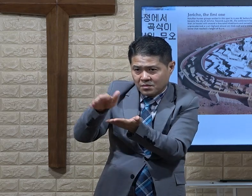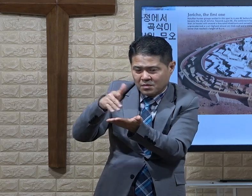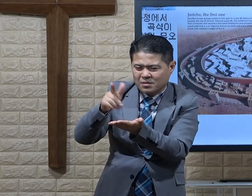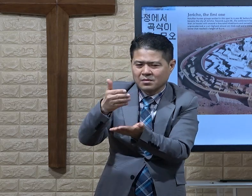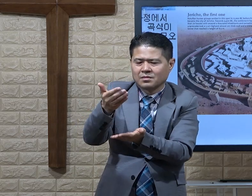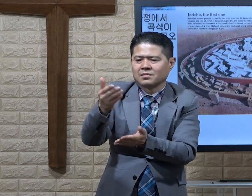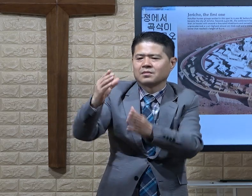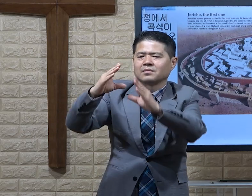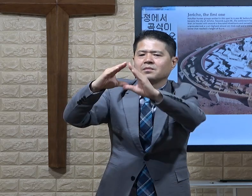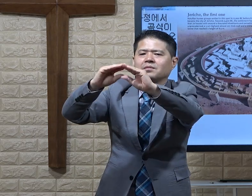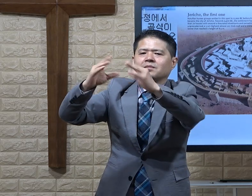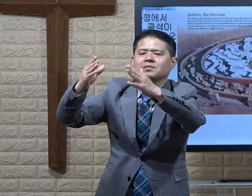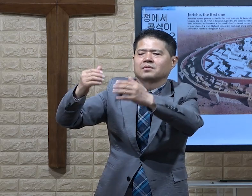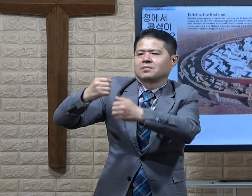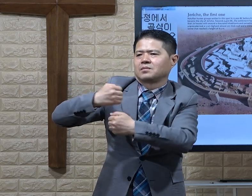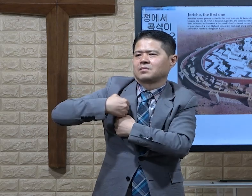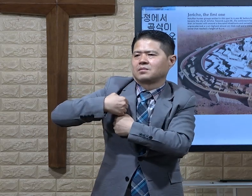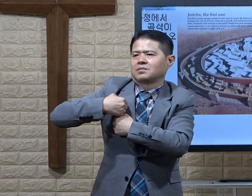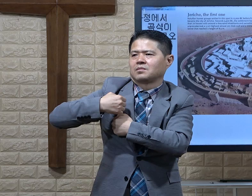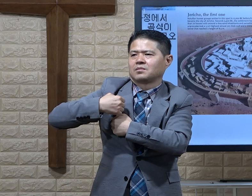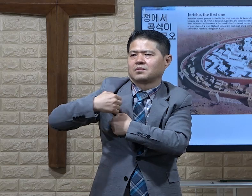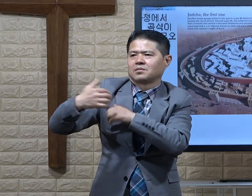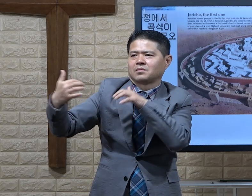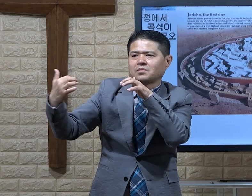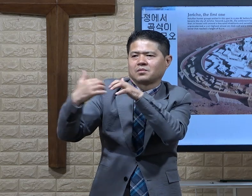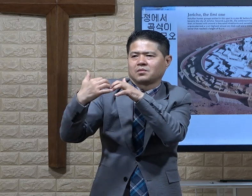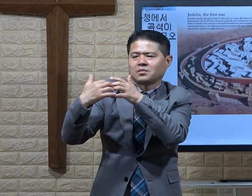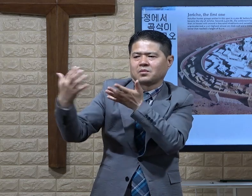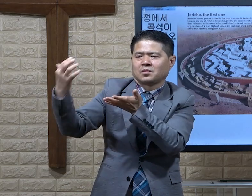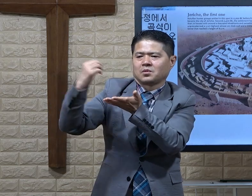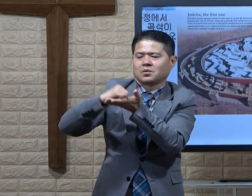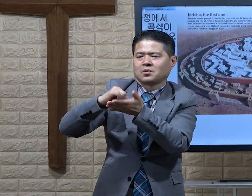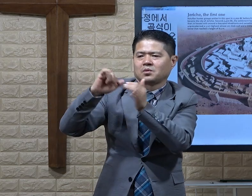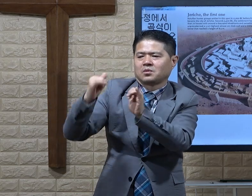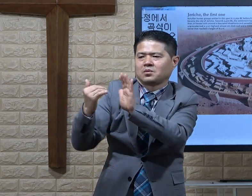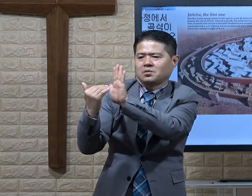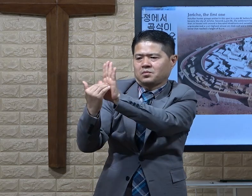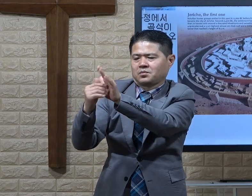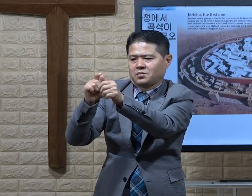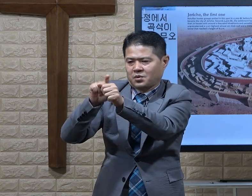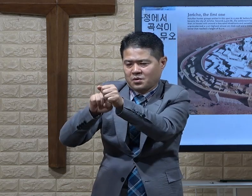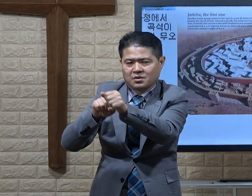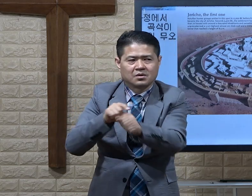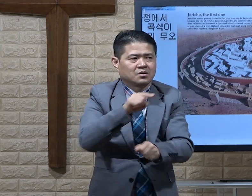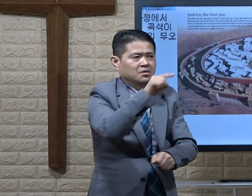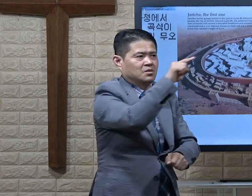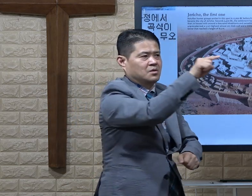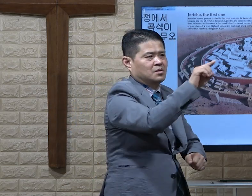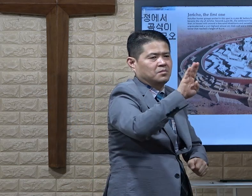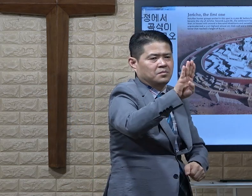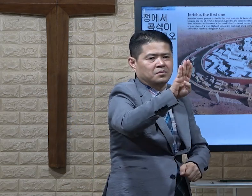이 목적은 이집트 군대를 맞서 싸울 수 있을 그런 요새이로서 역할을